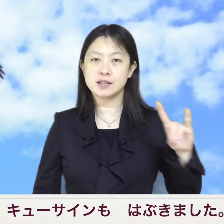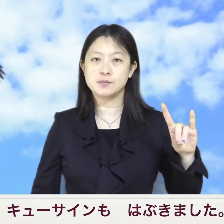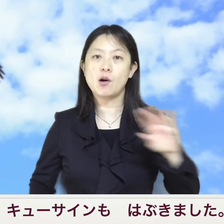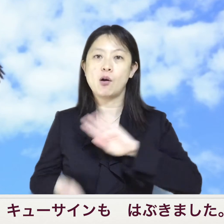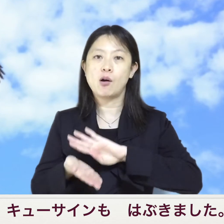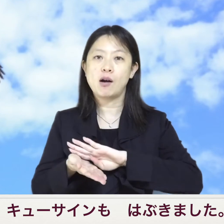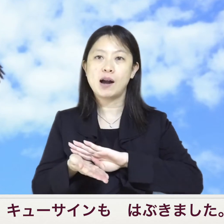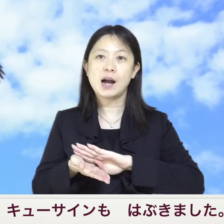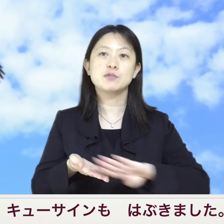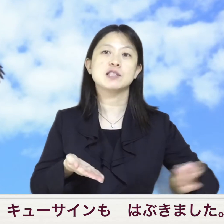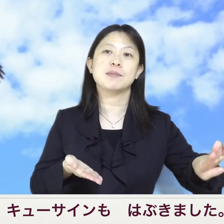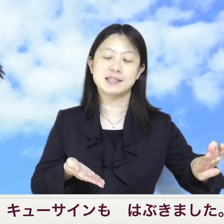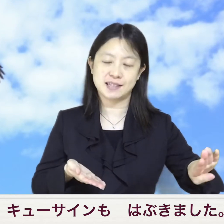も省きました。